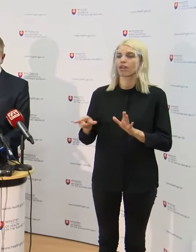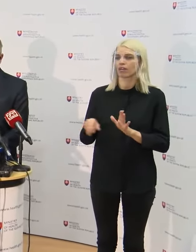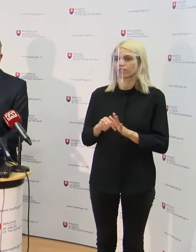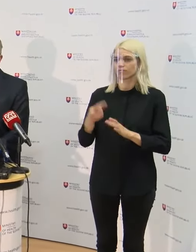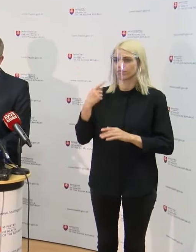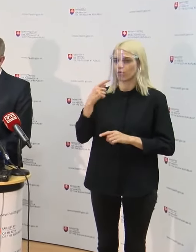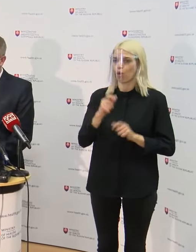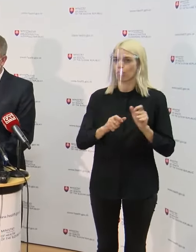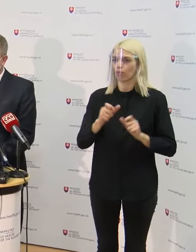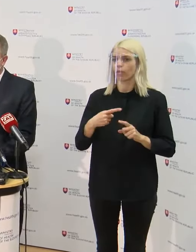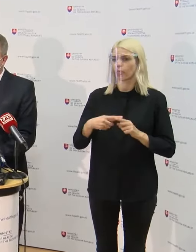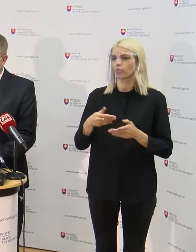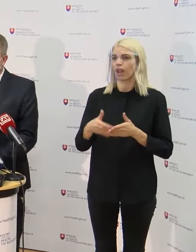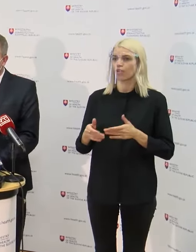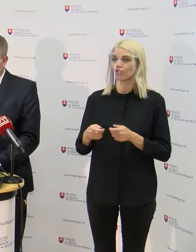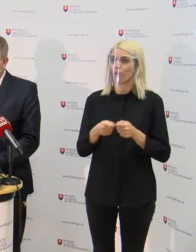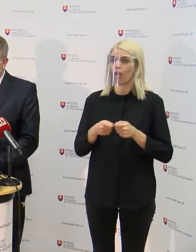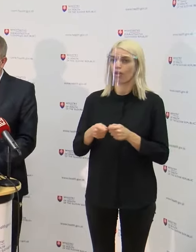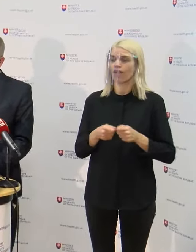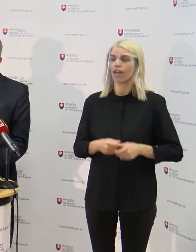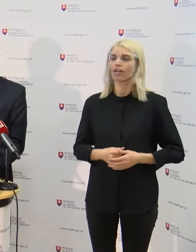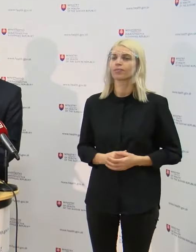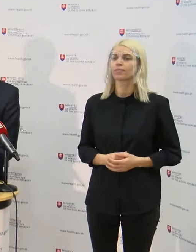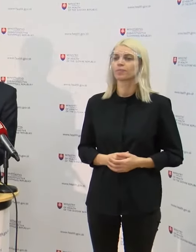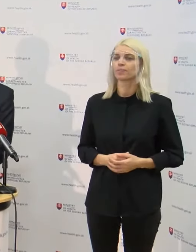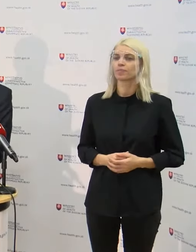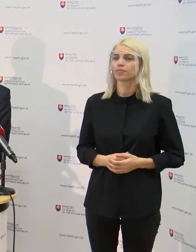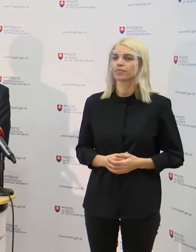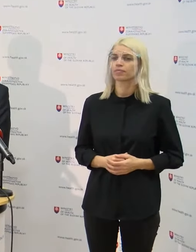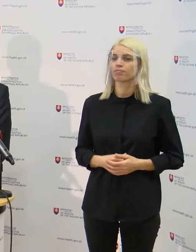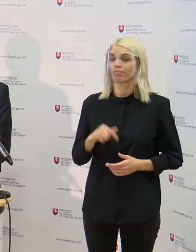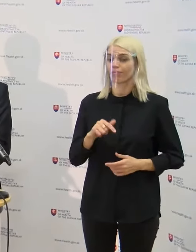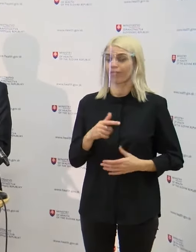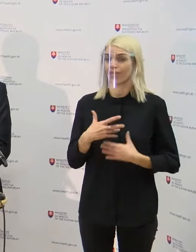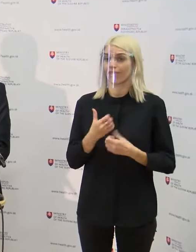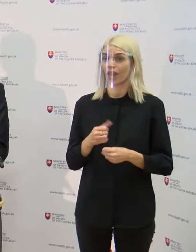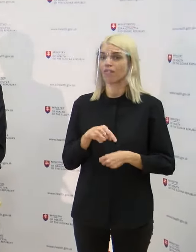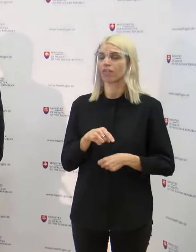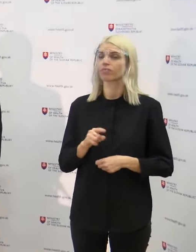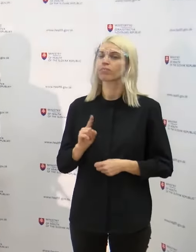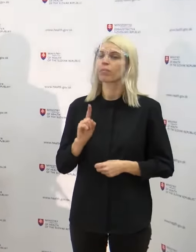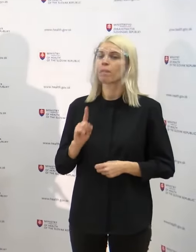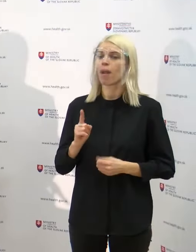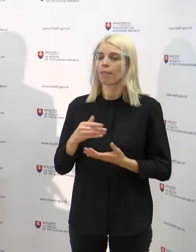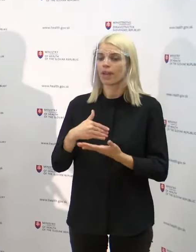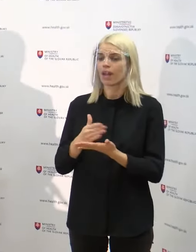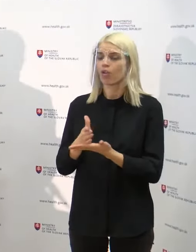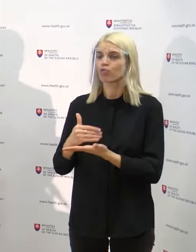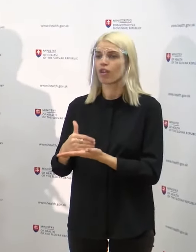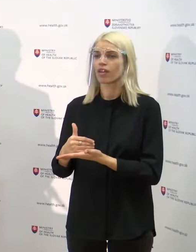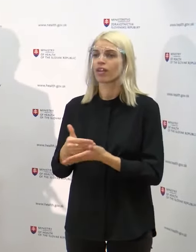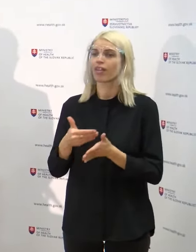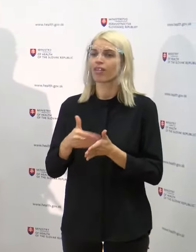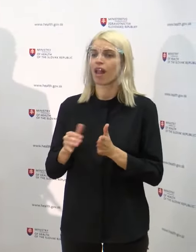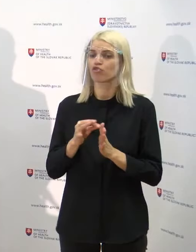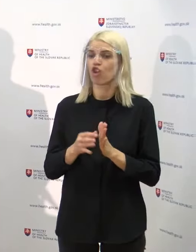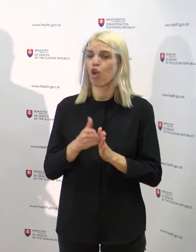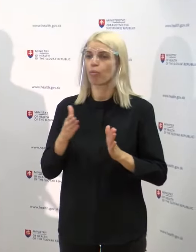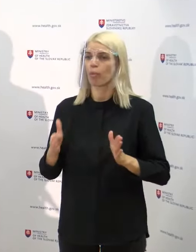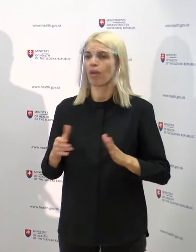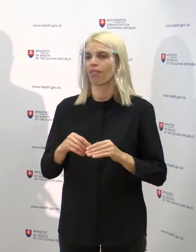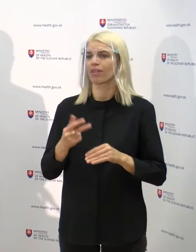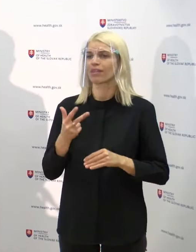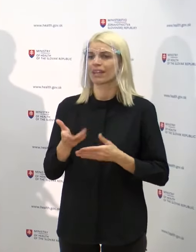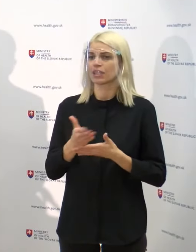s odborníkmi a ďalšími kolegami, ktorý by mal rozčleniť ďalšie obdobie do troch